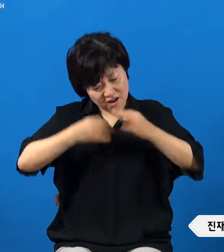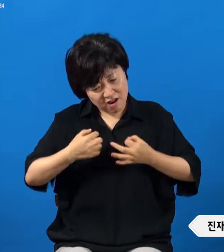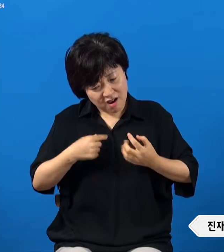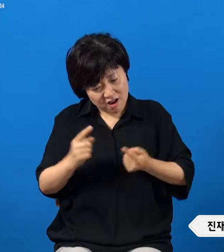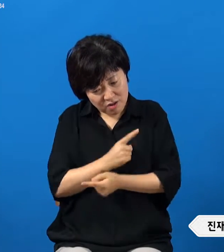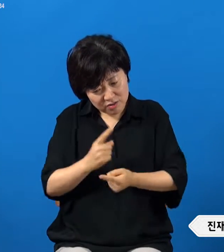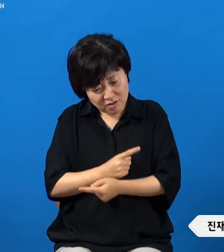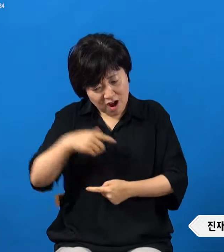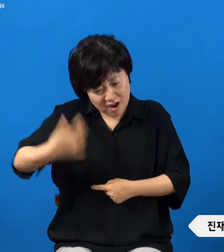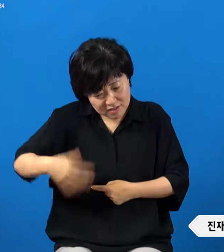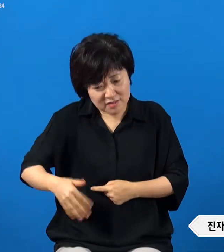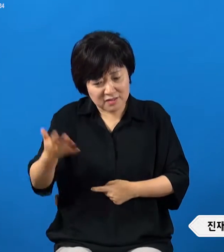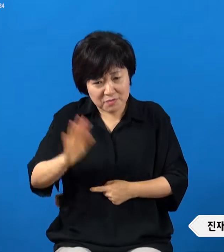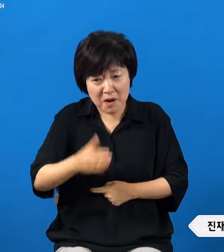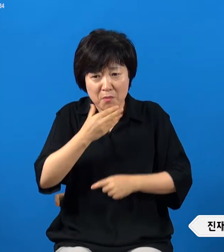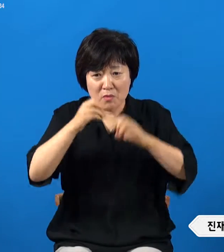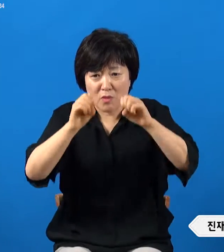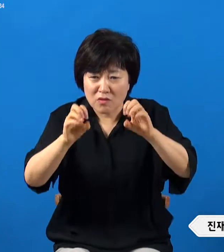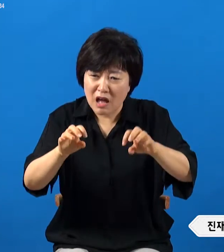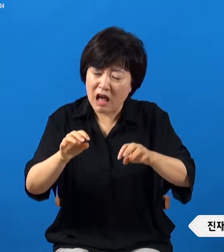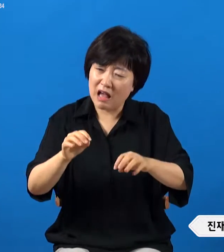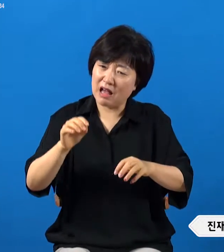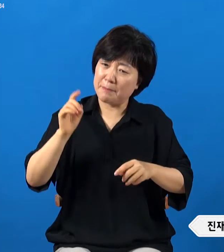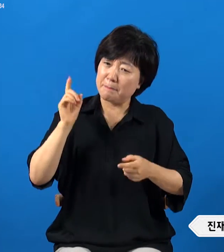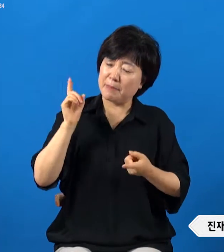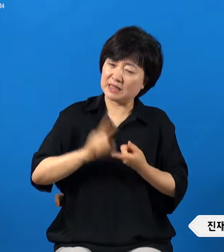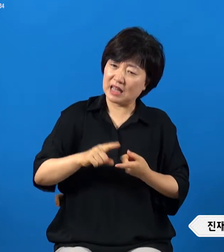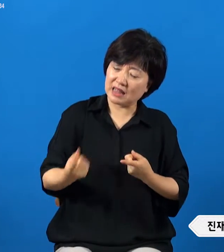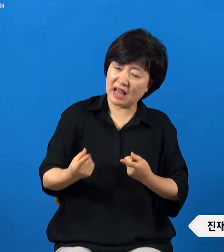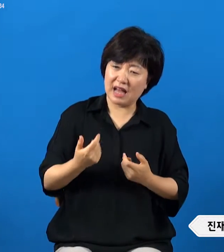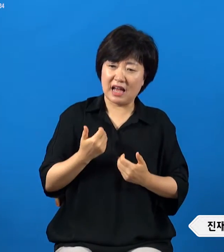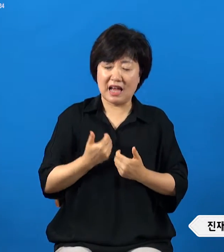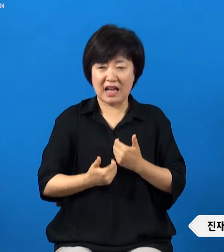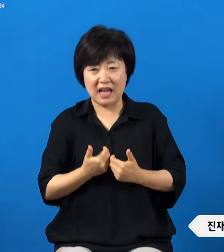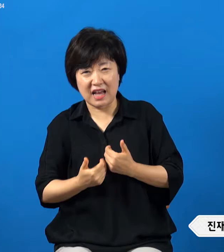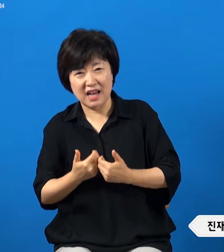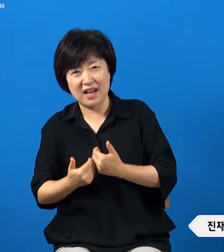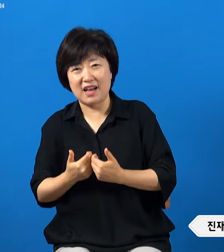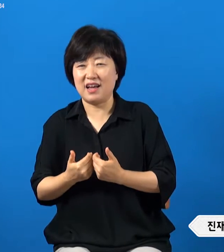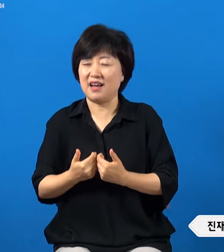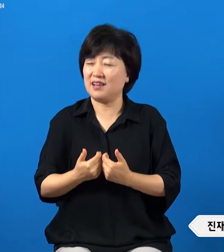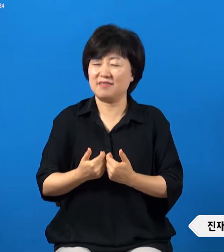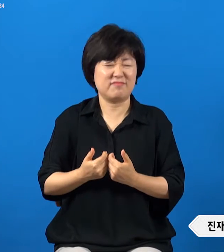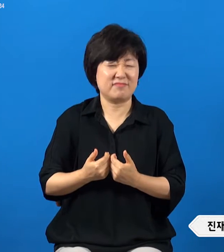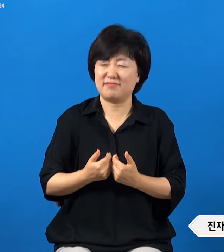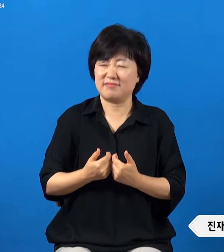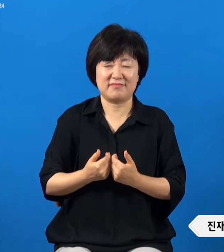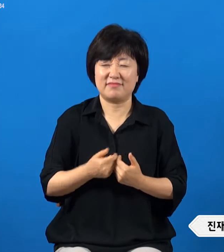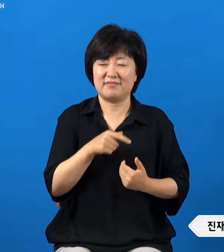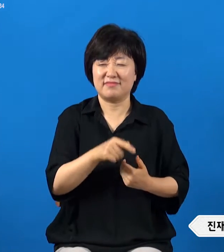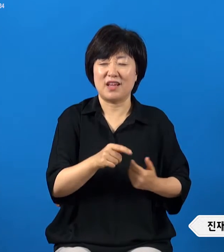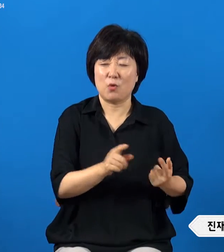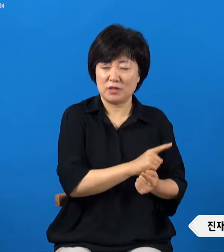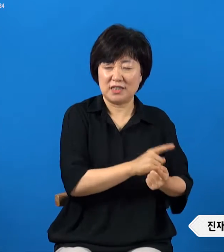생활을 좀 고쳐 보십시오. 그리고 하나님의 복음을 증거해